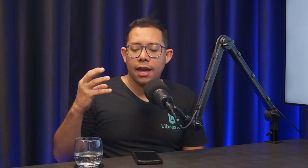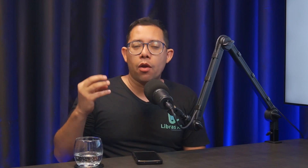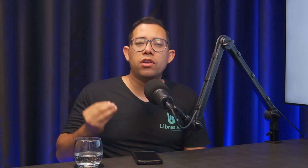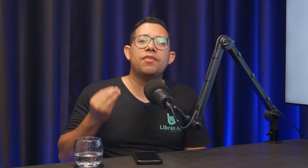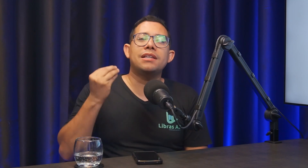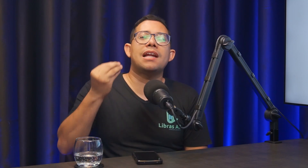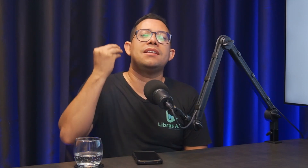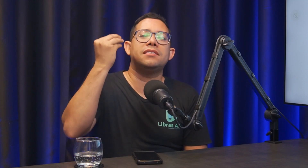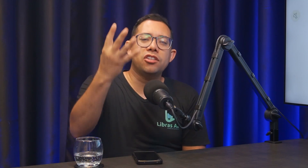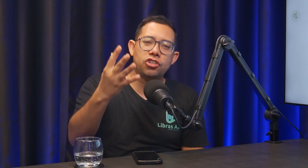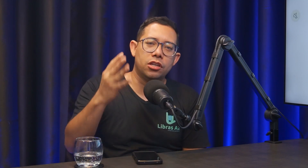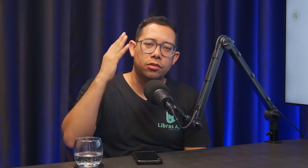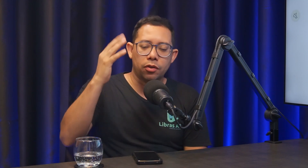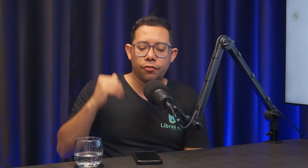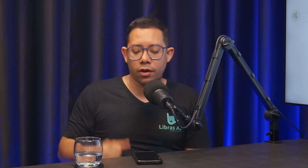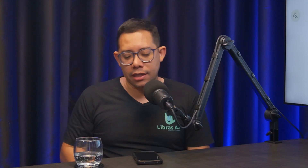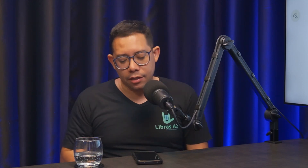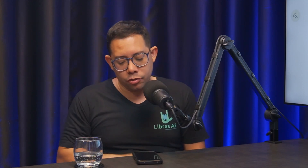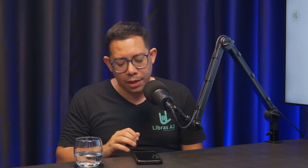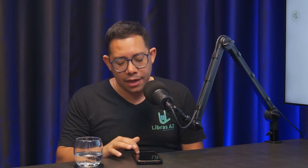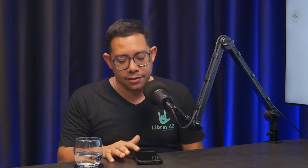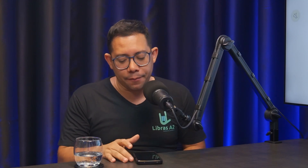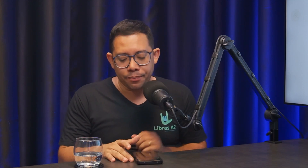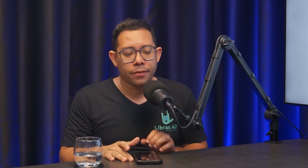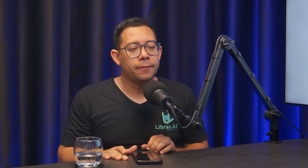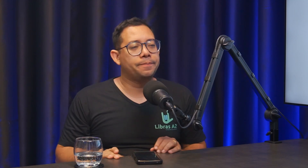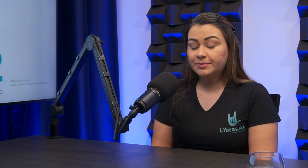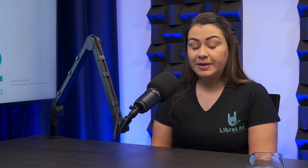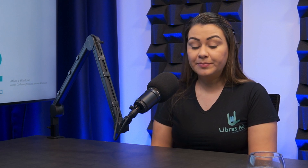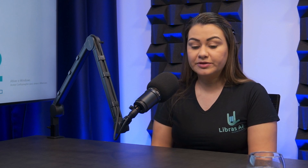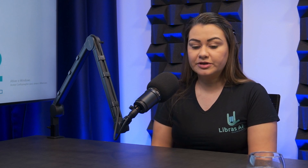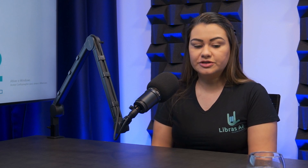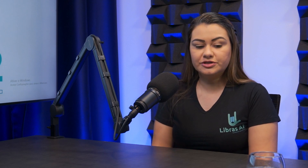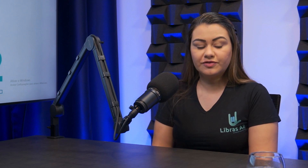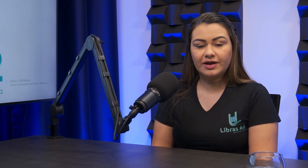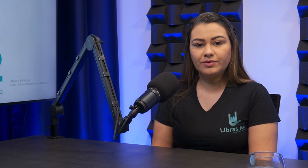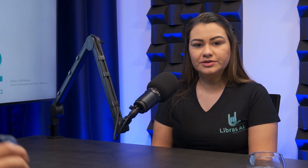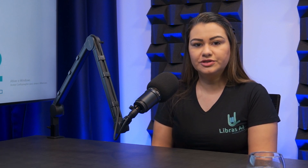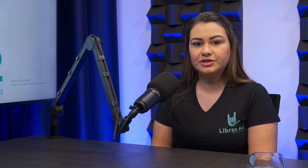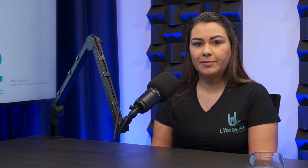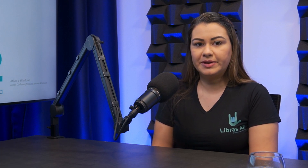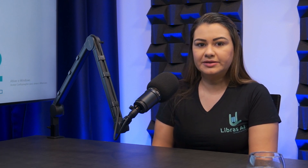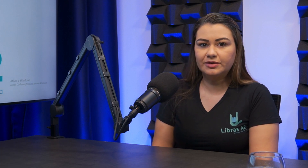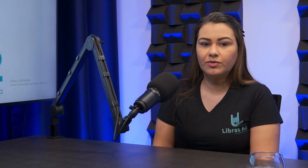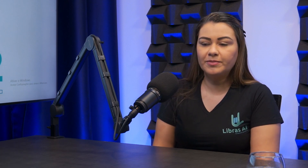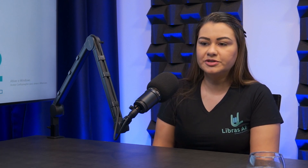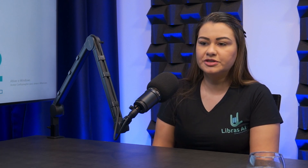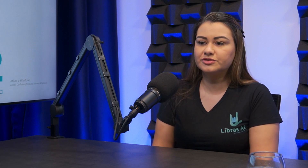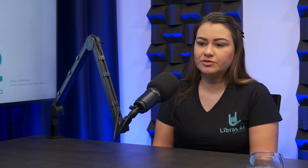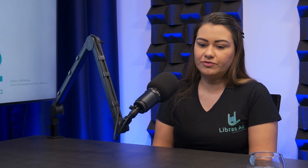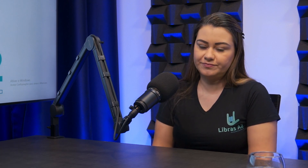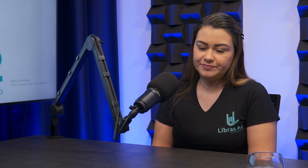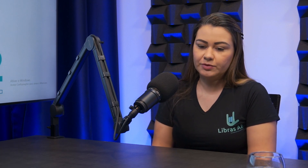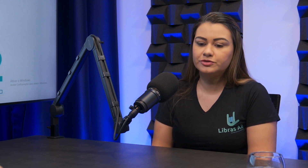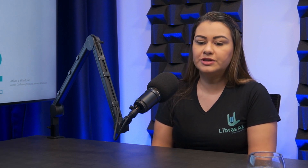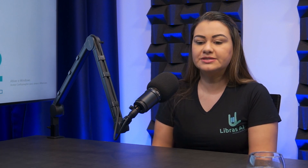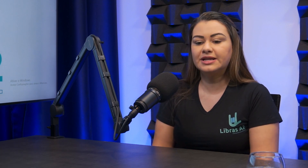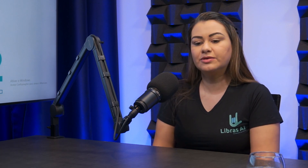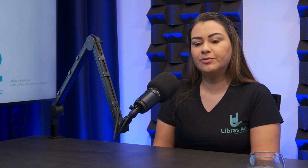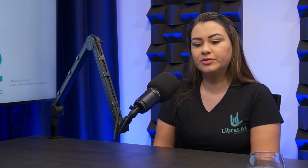o que vai trazer sentido. Então, foque nisso. Isso. Beleza. Ô, Gisiel, também é importante a gente falar, quando a gente está aprendendo, como a gente só utiliza a língua